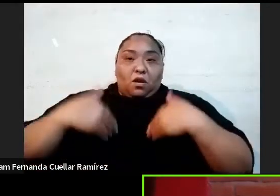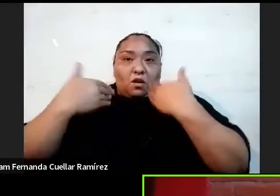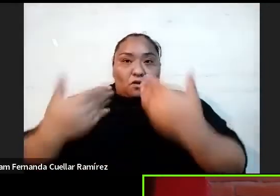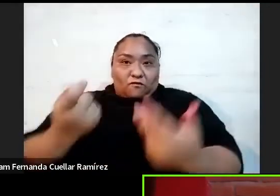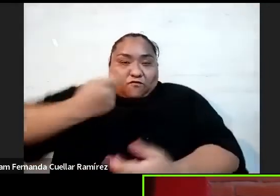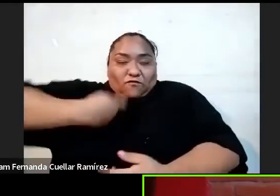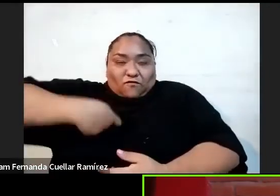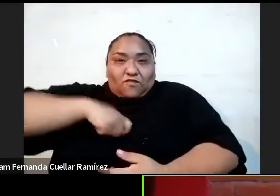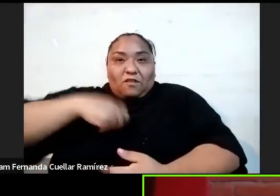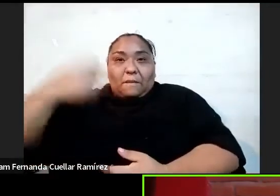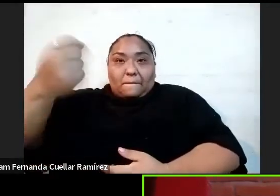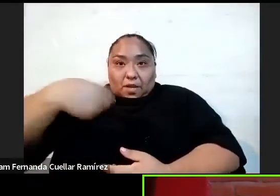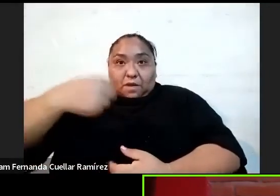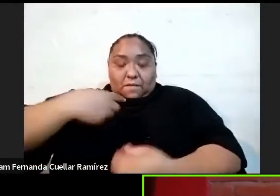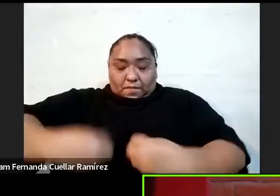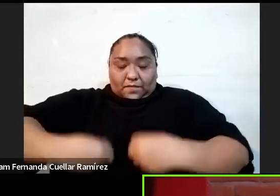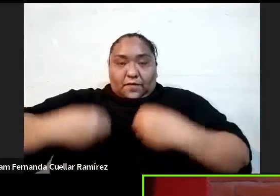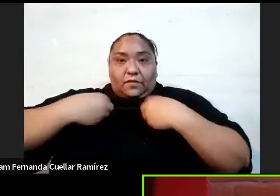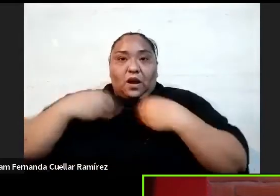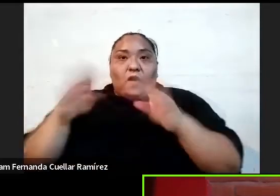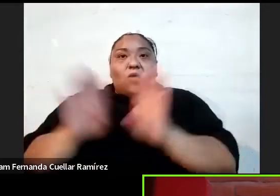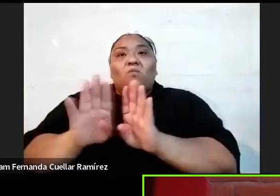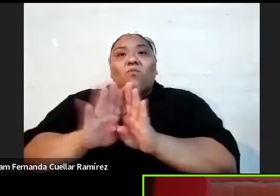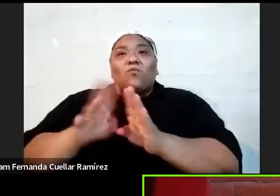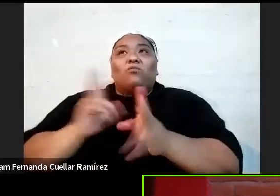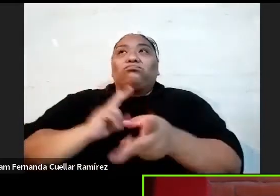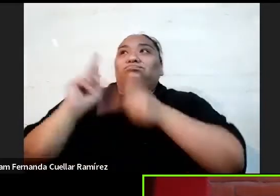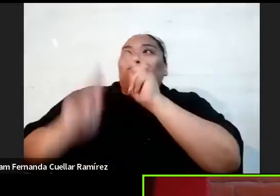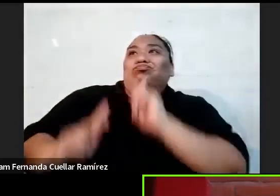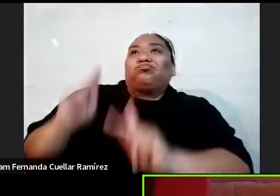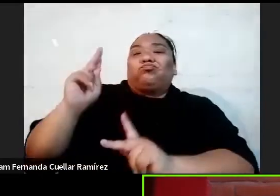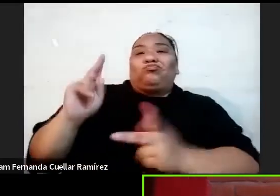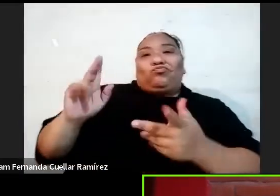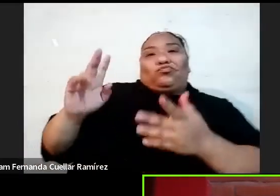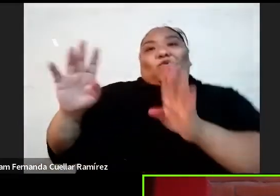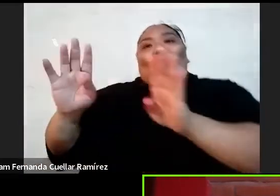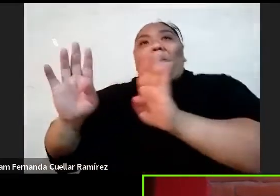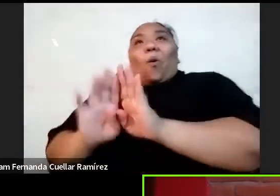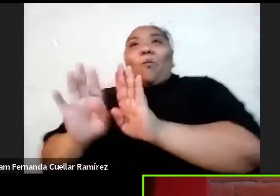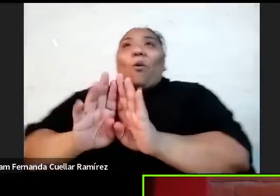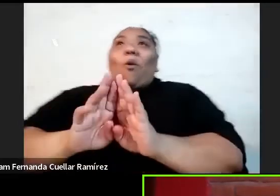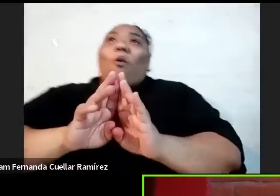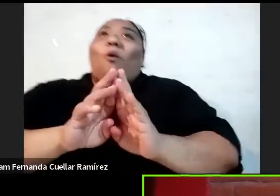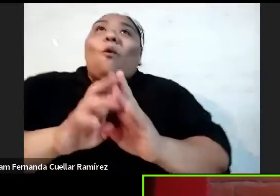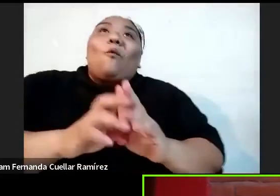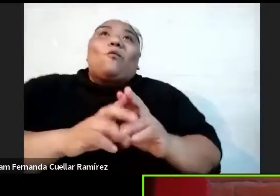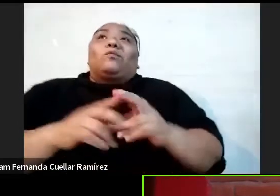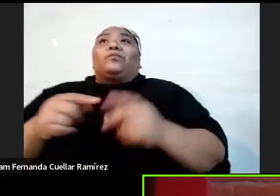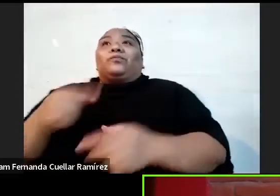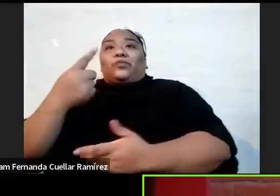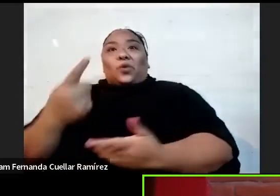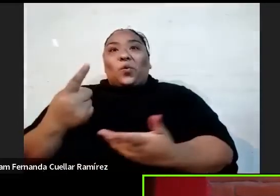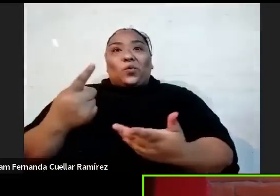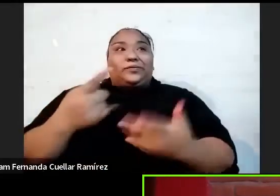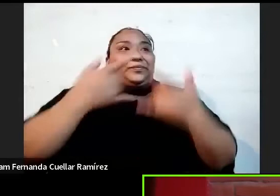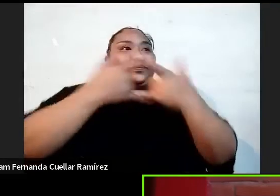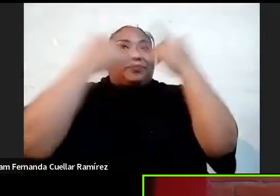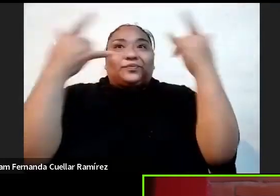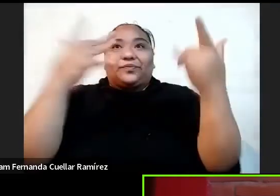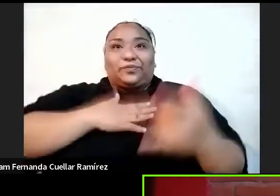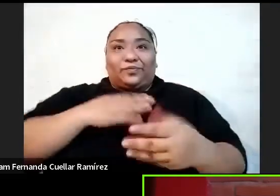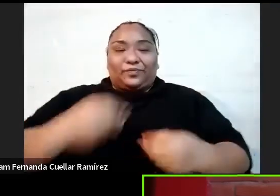como te digo, como si estuviera platicando un relato de mi vida, pero en el mismo relato